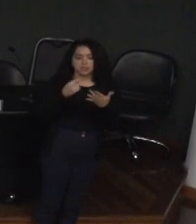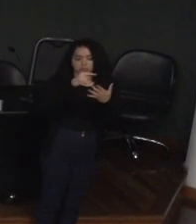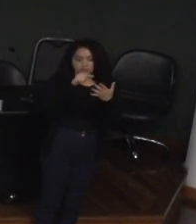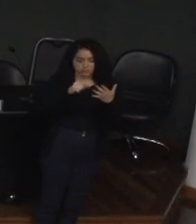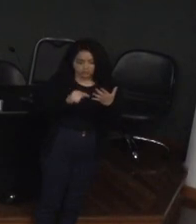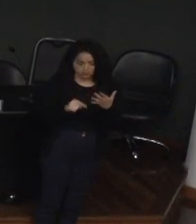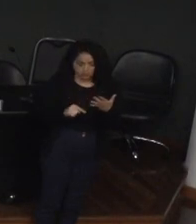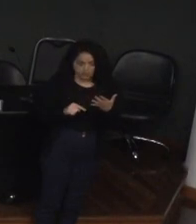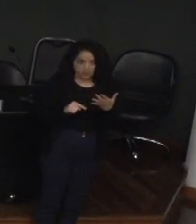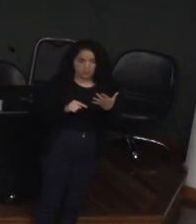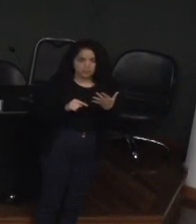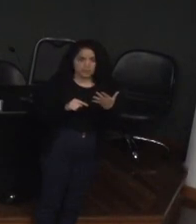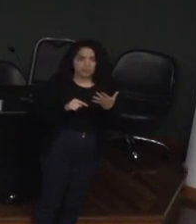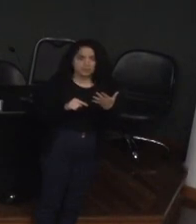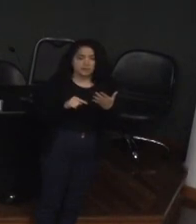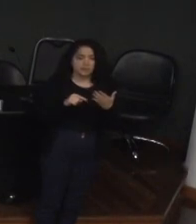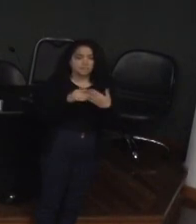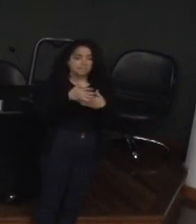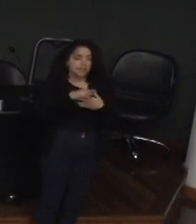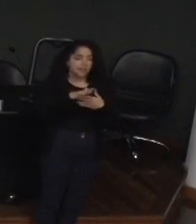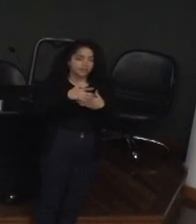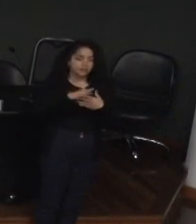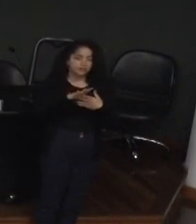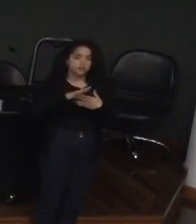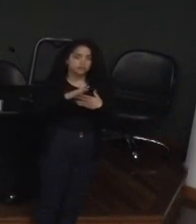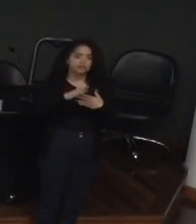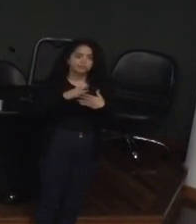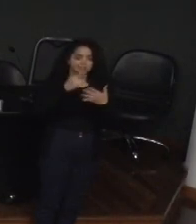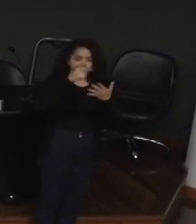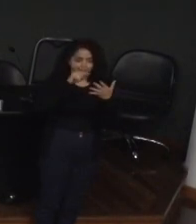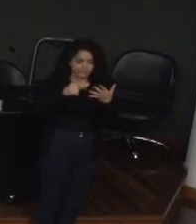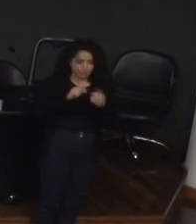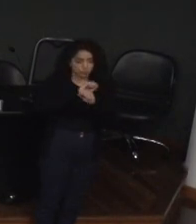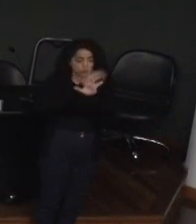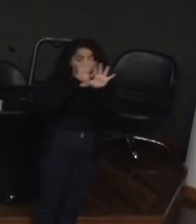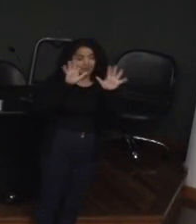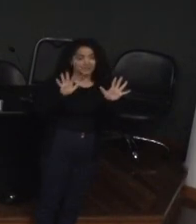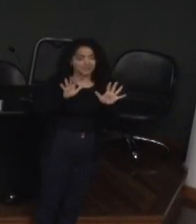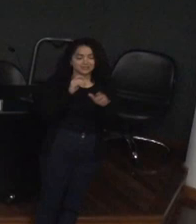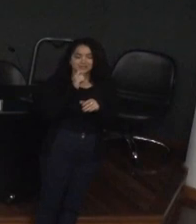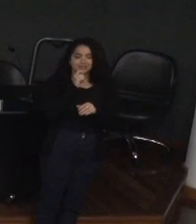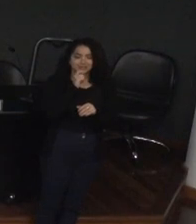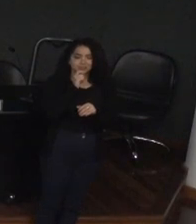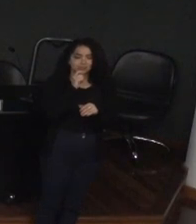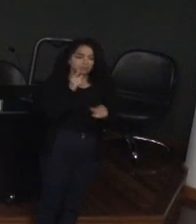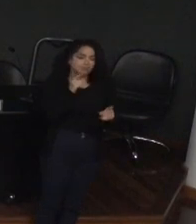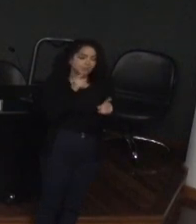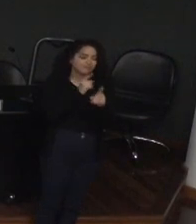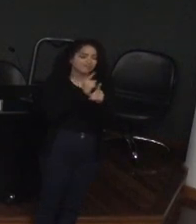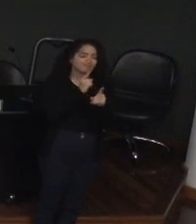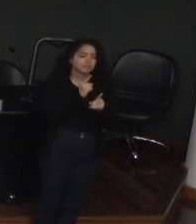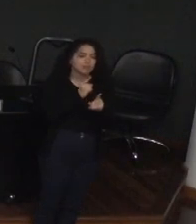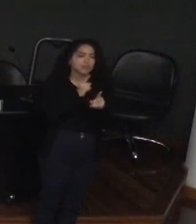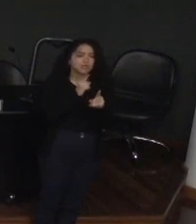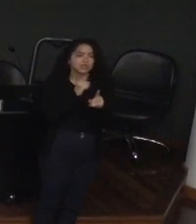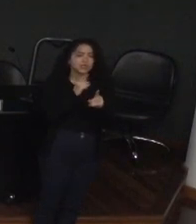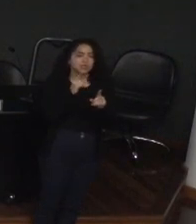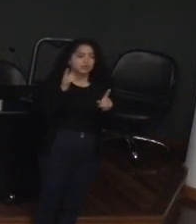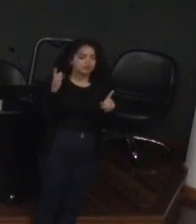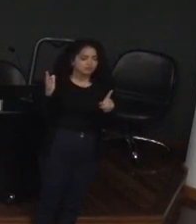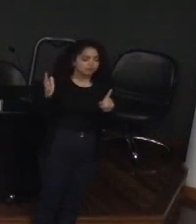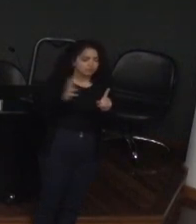seria médio, mas também nós não temos ainda esses critérios com clareza, né, para identificar. E o impacto aí